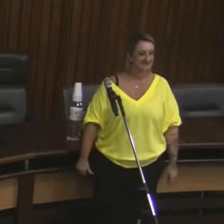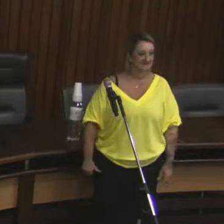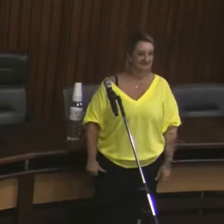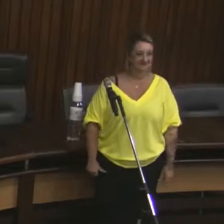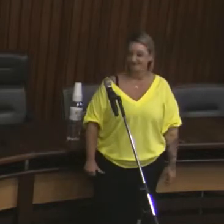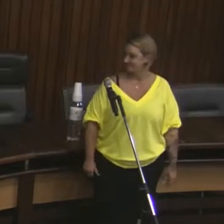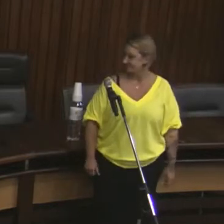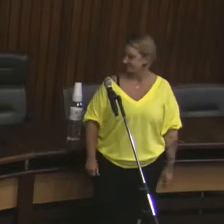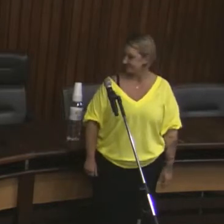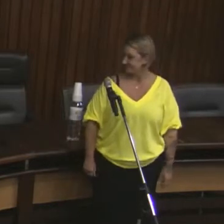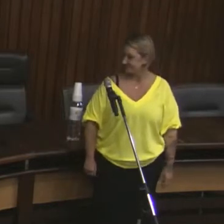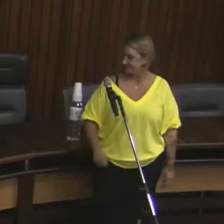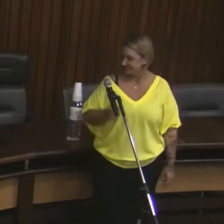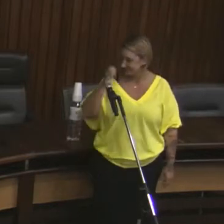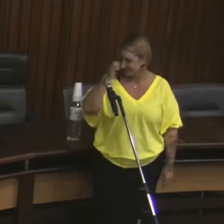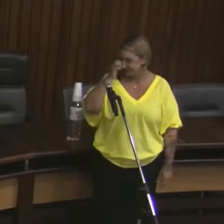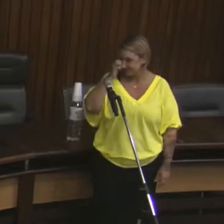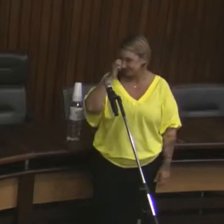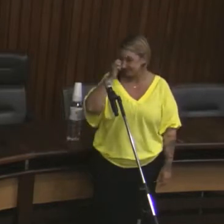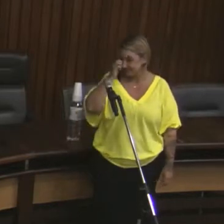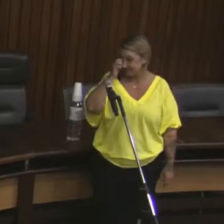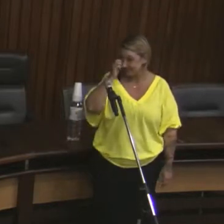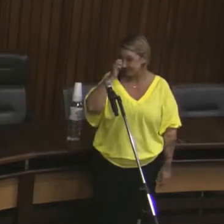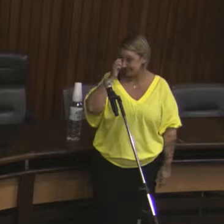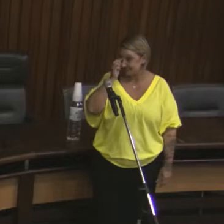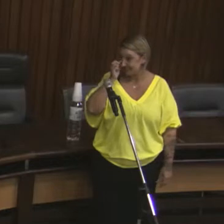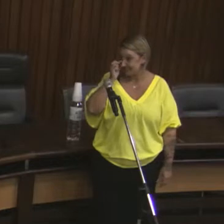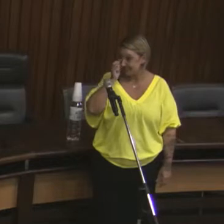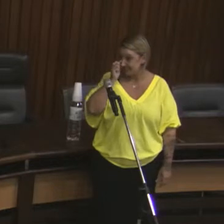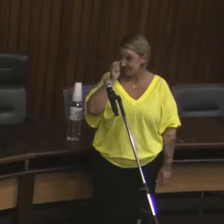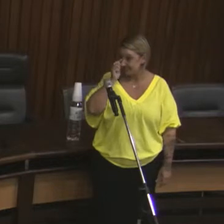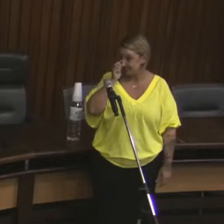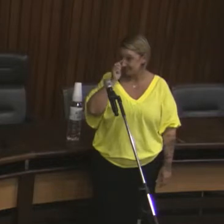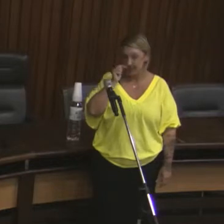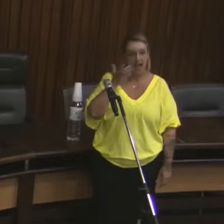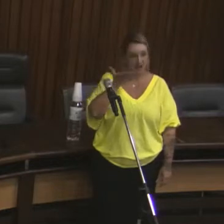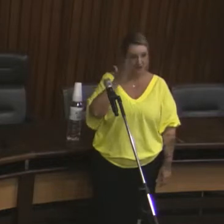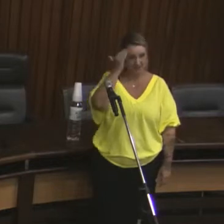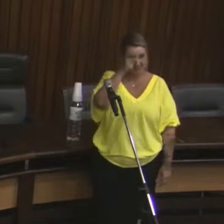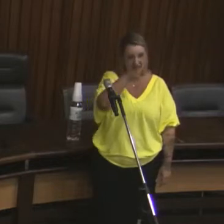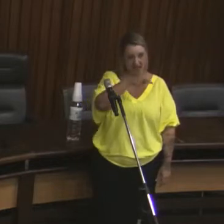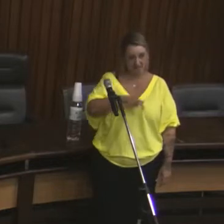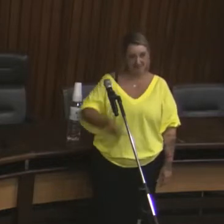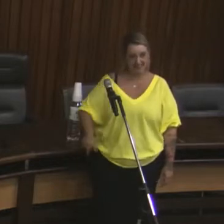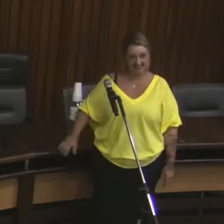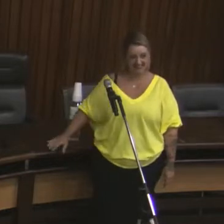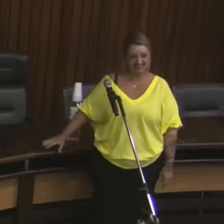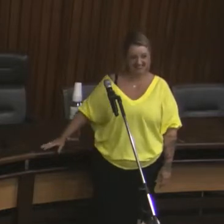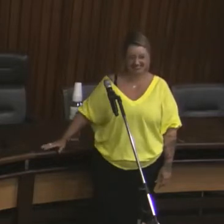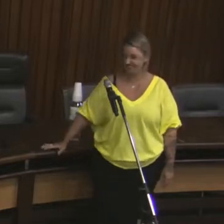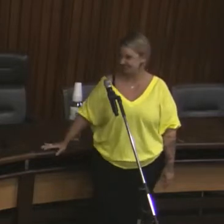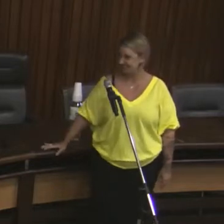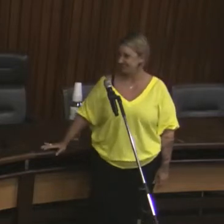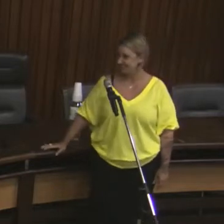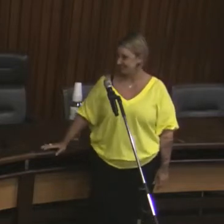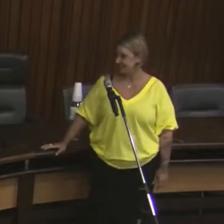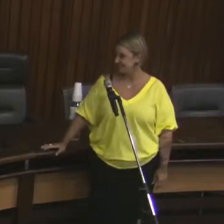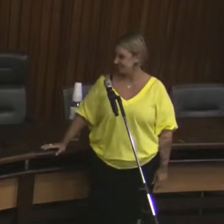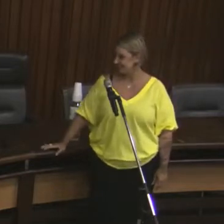E nós participamos de algumas feiras da Reatec, tinha um grupo de surdos de Libras, ele não se comunicava com o